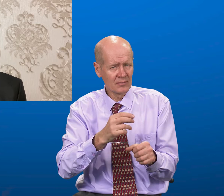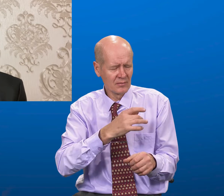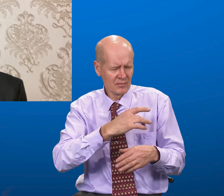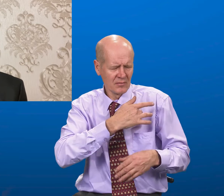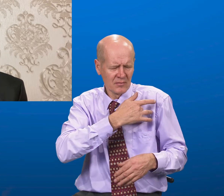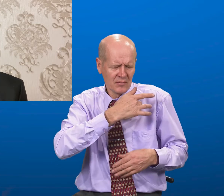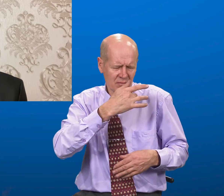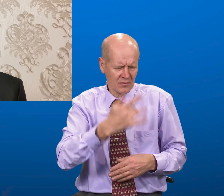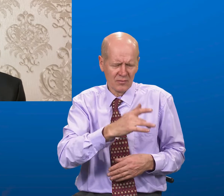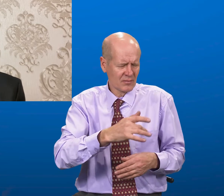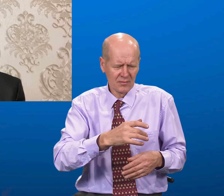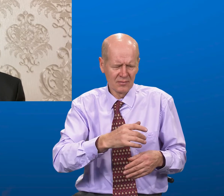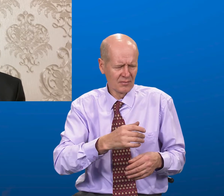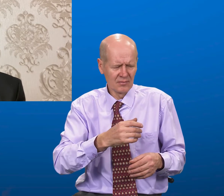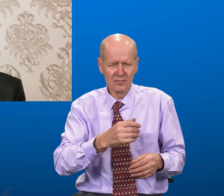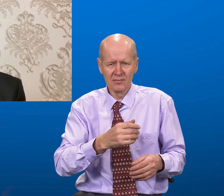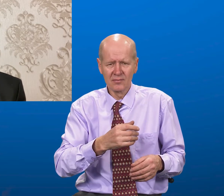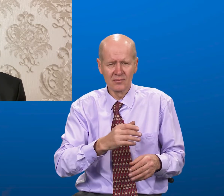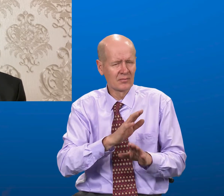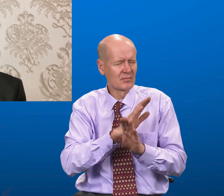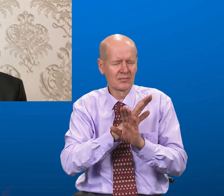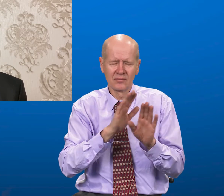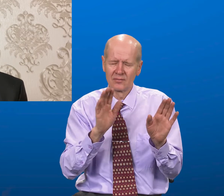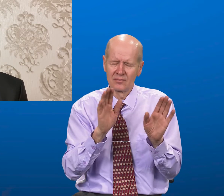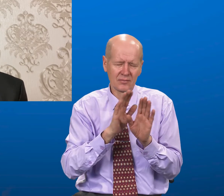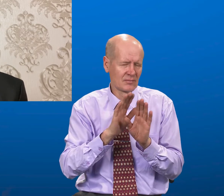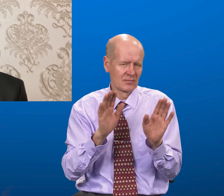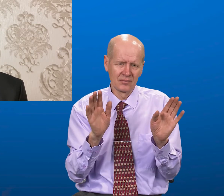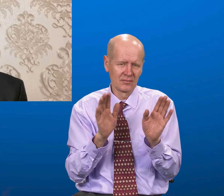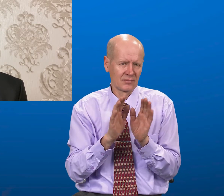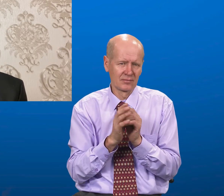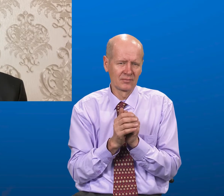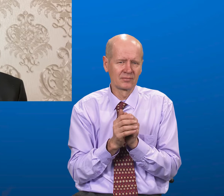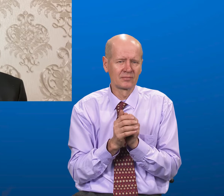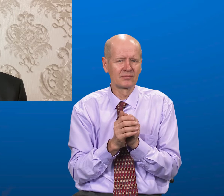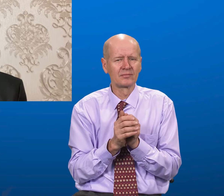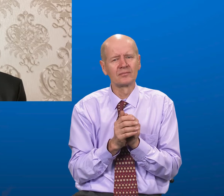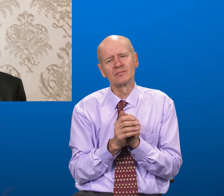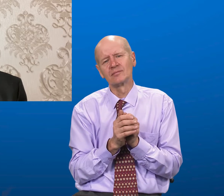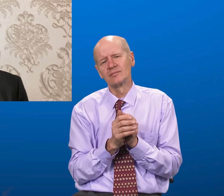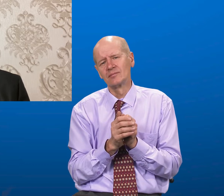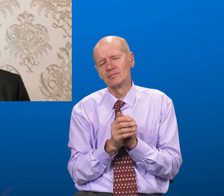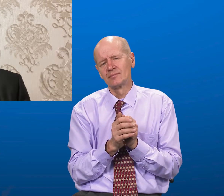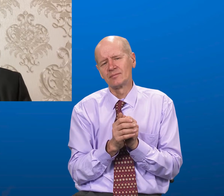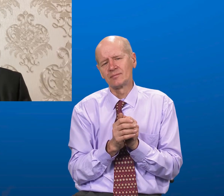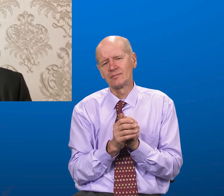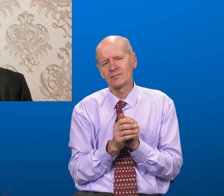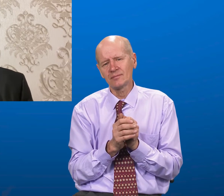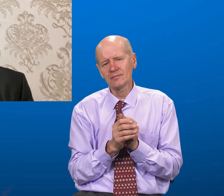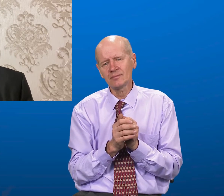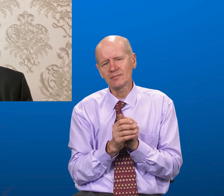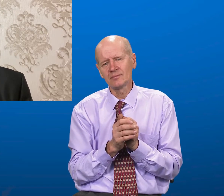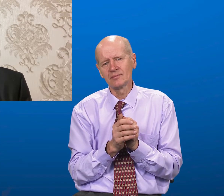мы не подозреваем этого и думаем, что мы сами выходим из себя. Это